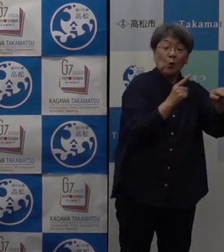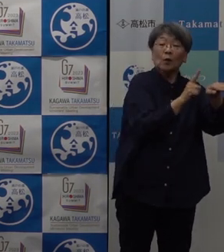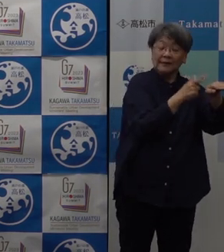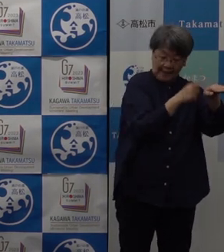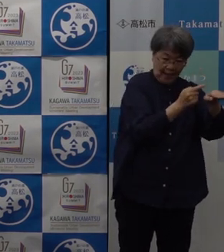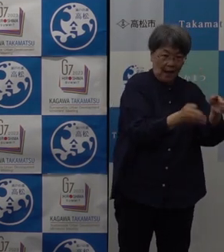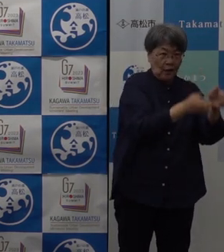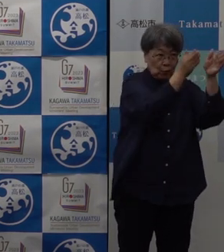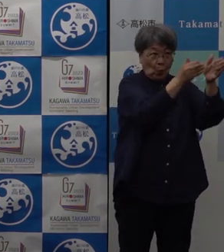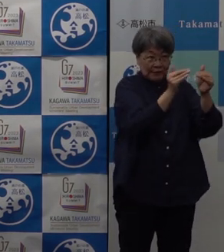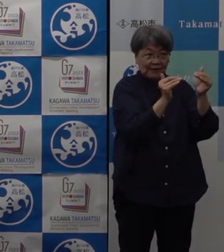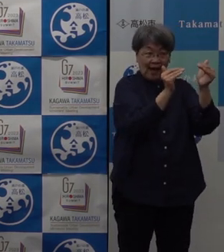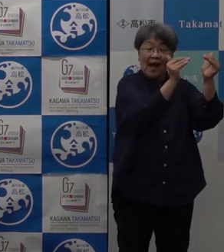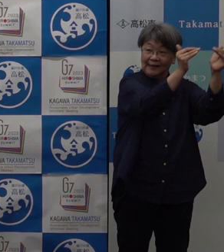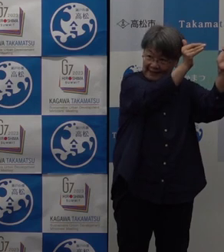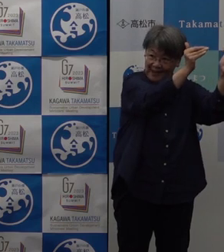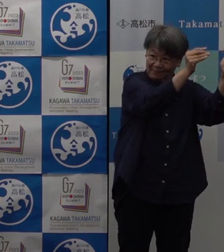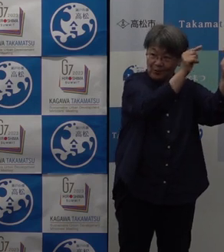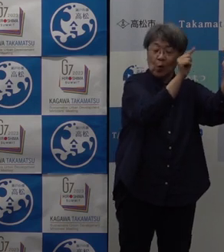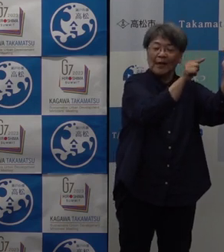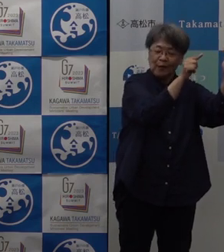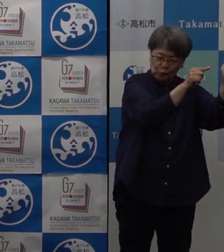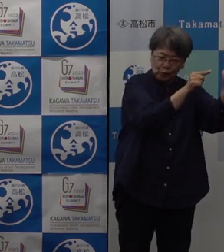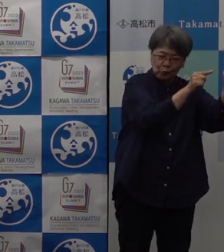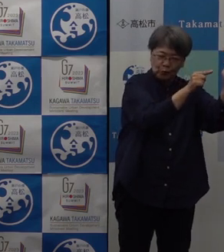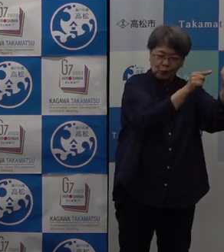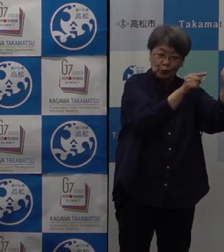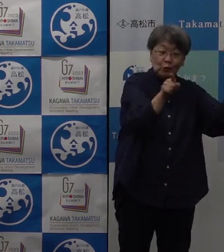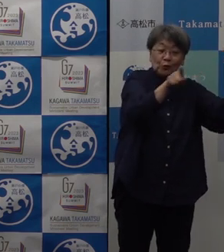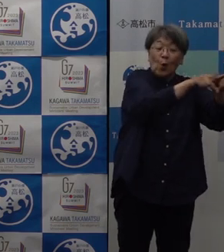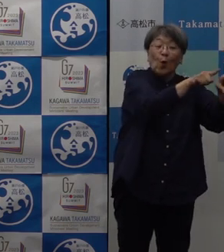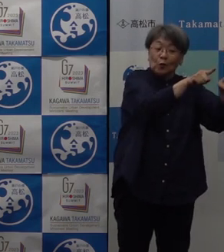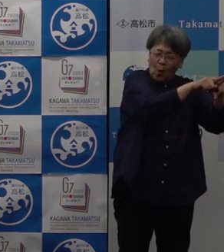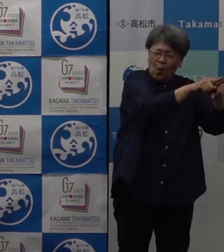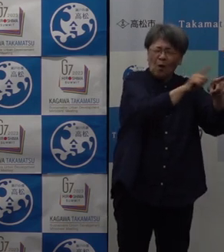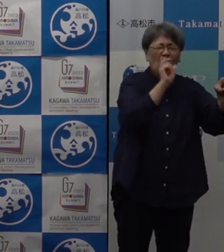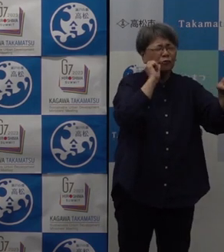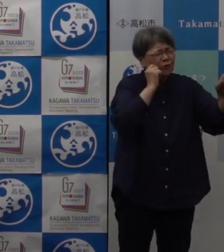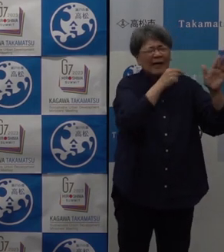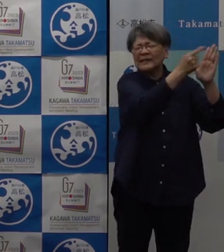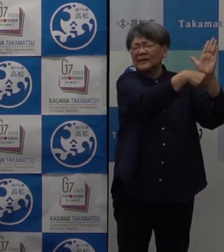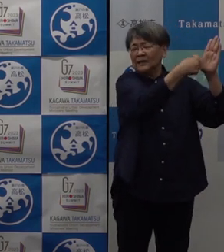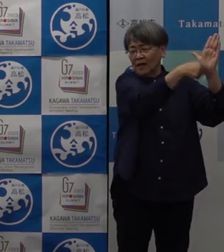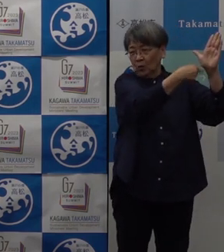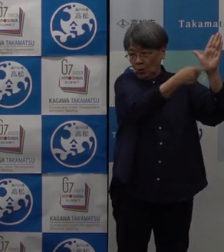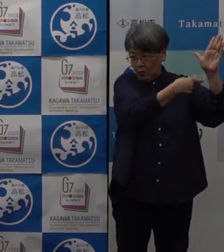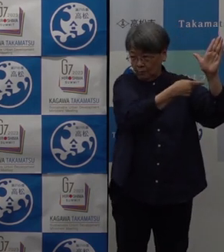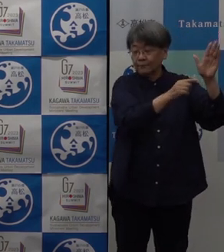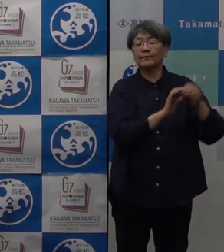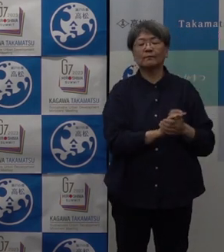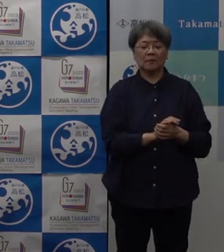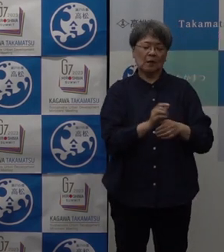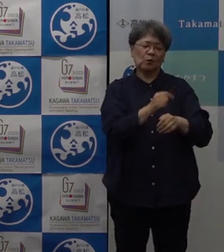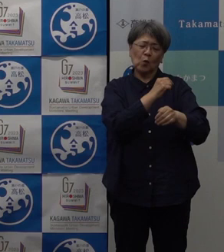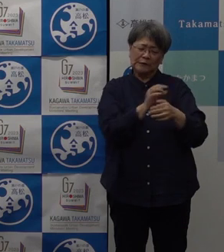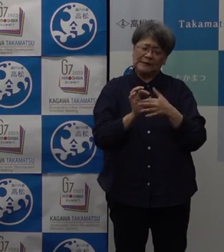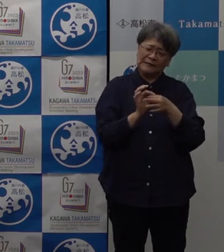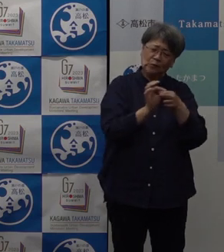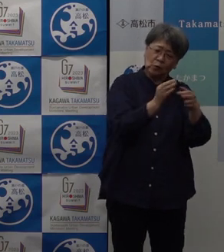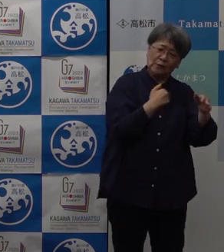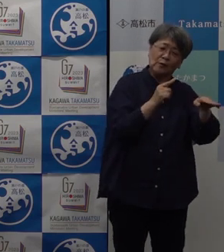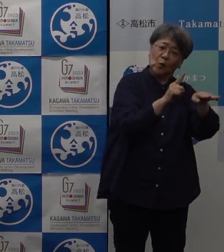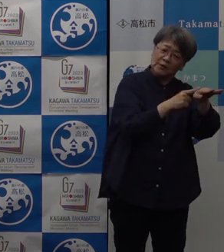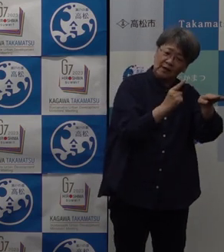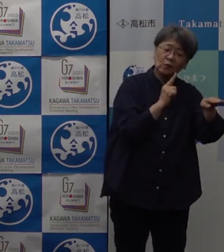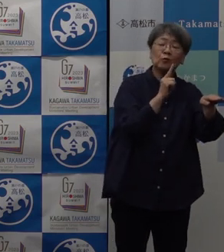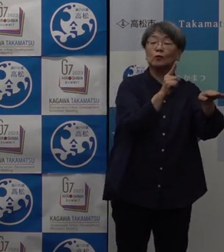都市の発展における共同といった、まあ、なかなかちょっと難しいテーマかと思っております。まあ、特に持続可能性っていうのは